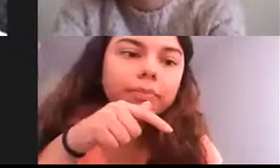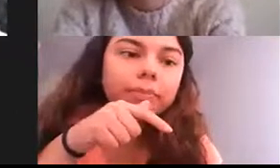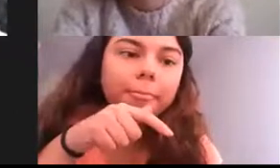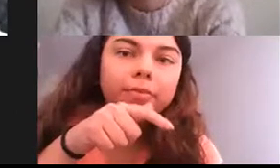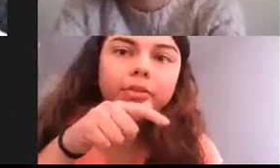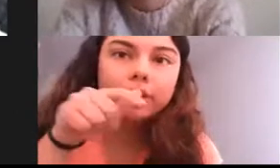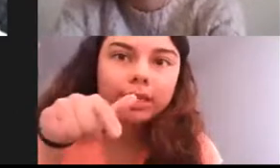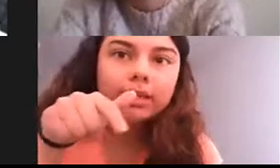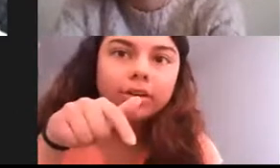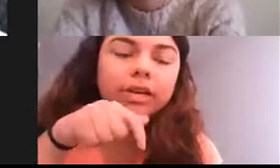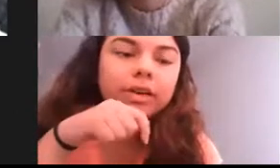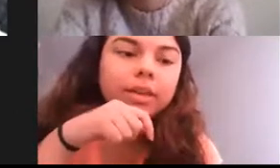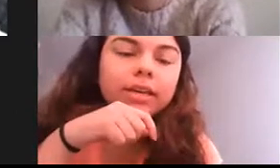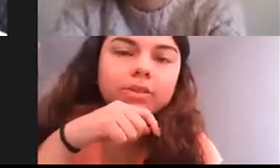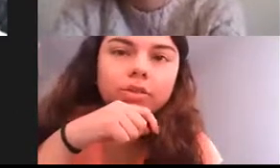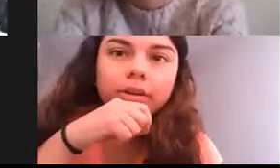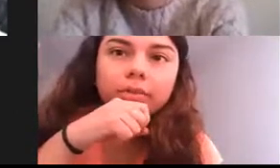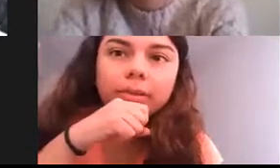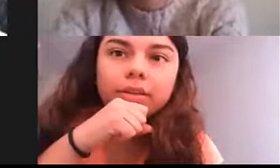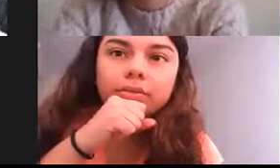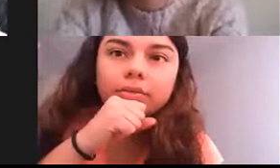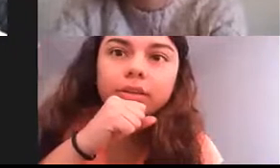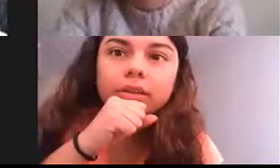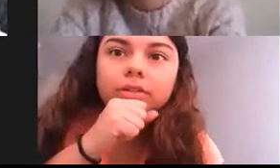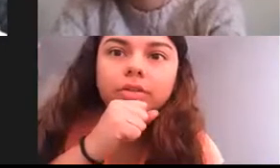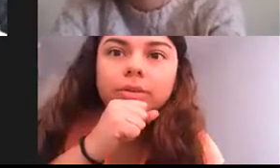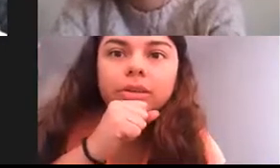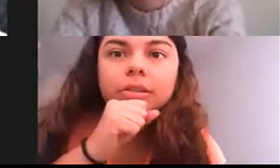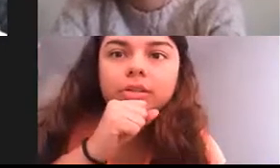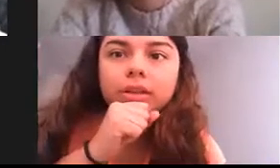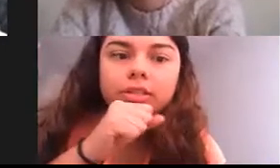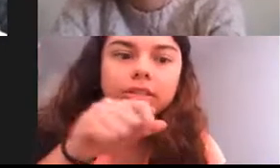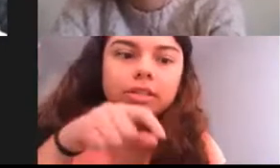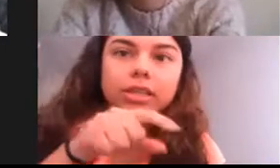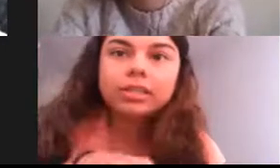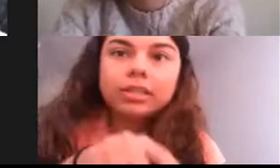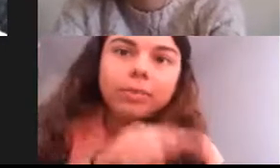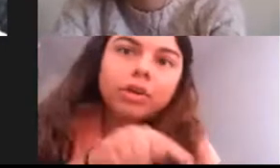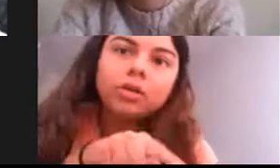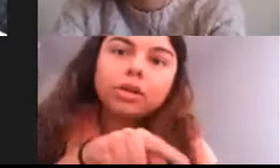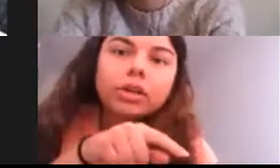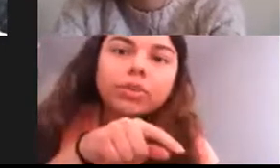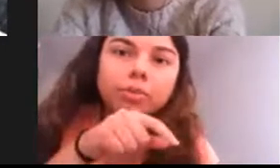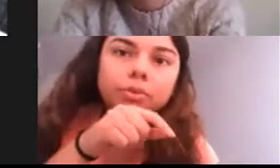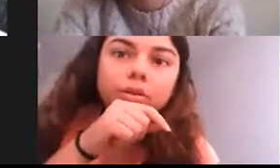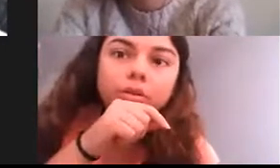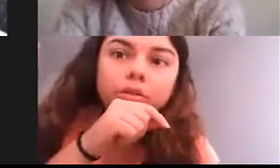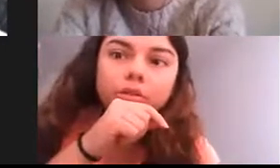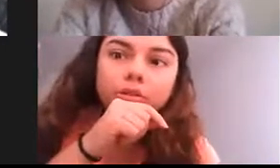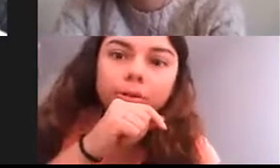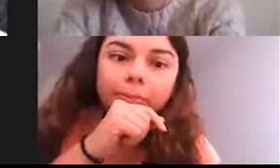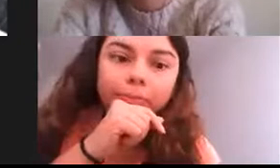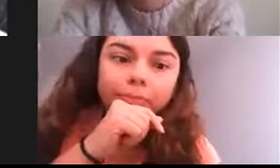grupo foto de que entraron a la llamada y su nombre completo, que son los que probablemente tuvieron inasistencia, pero lo anotaron en el grupo.